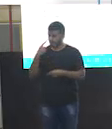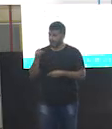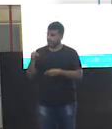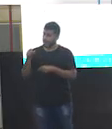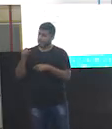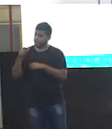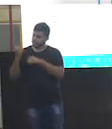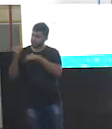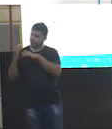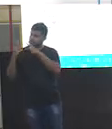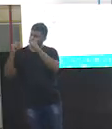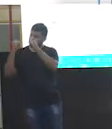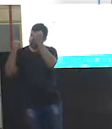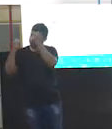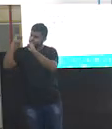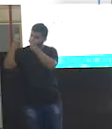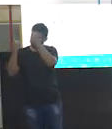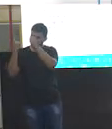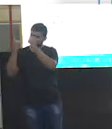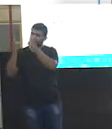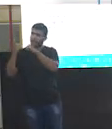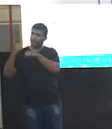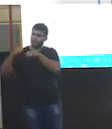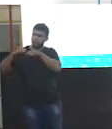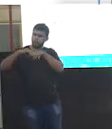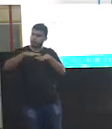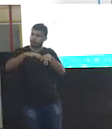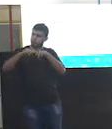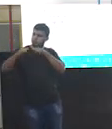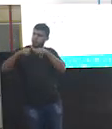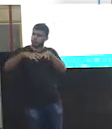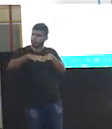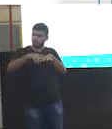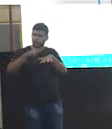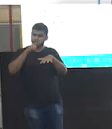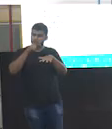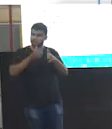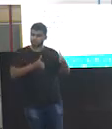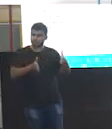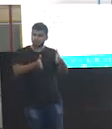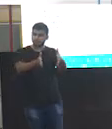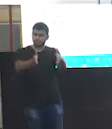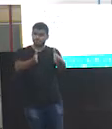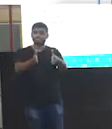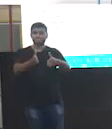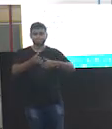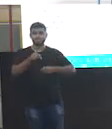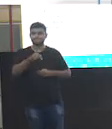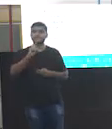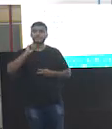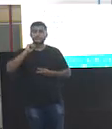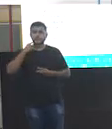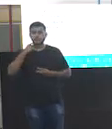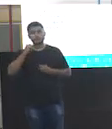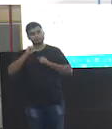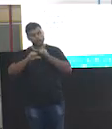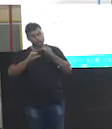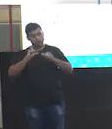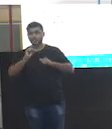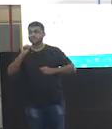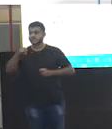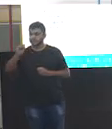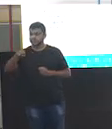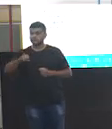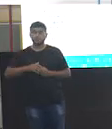dessas indústrias acarreta impacto na qualidade de suas águas. O pH